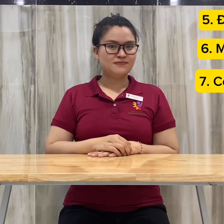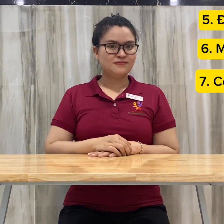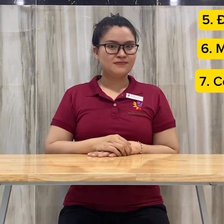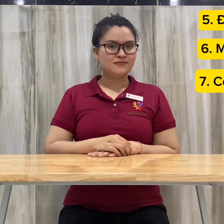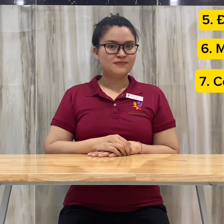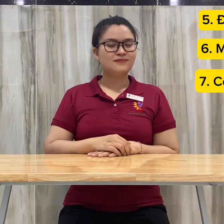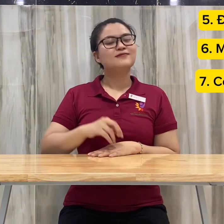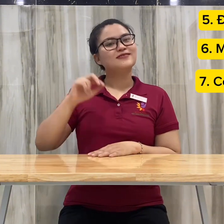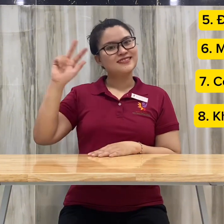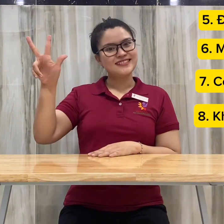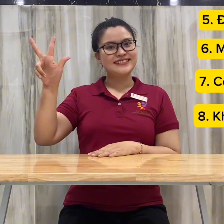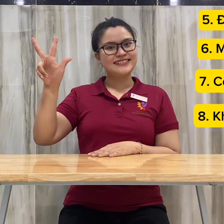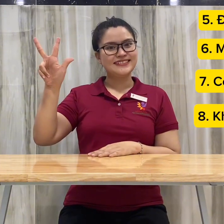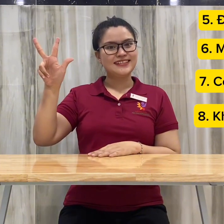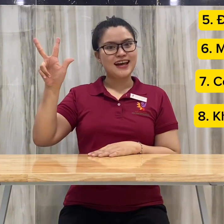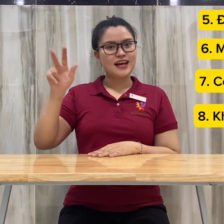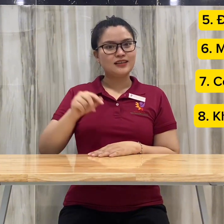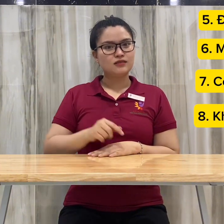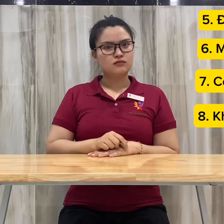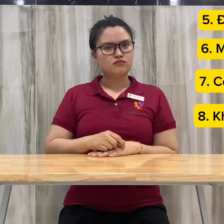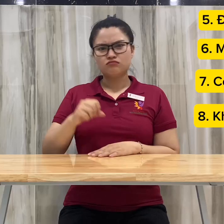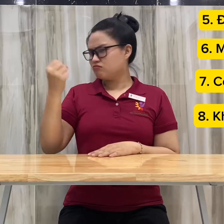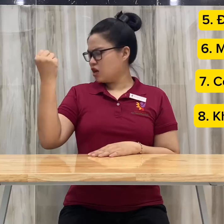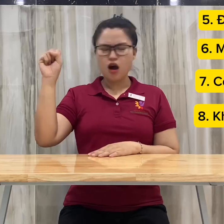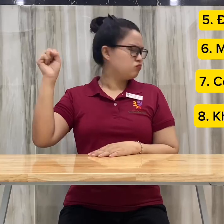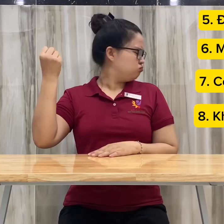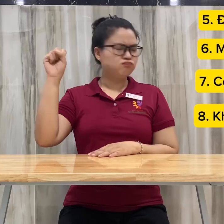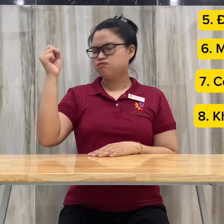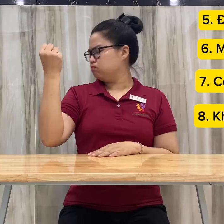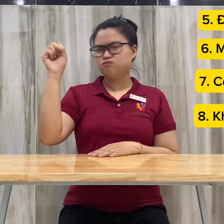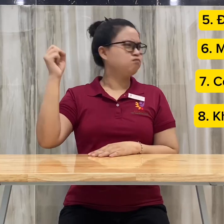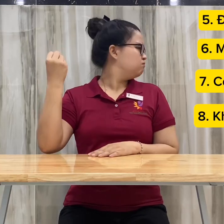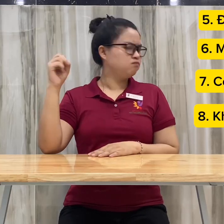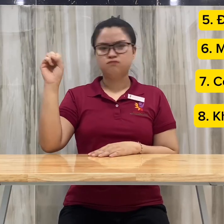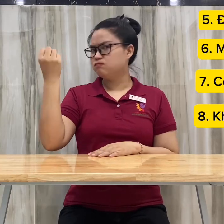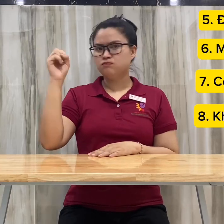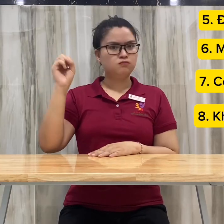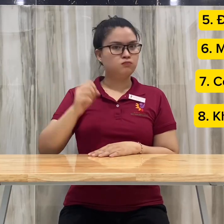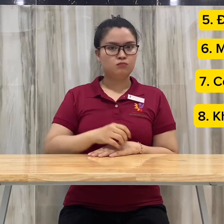Từ số 8, không, không.